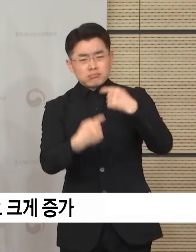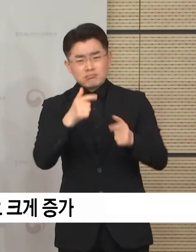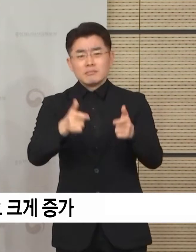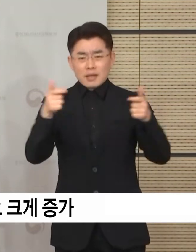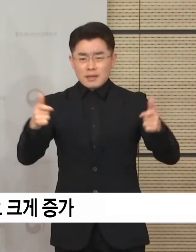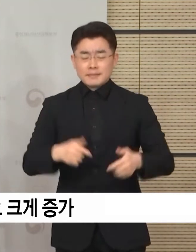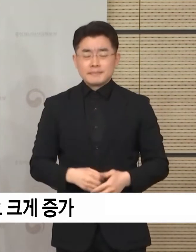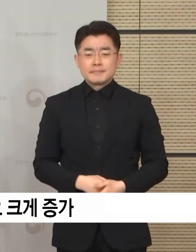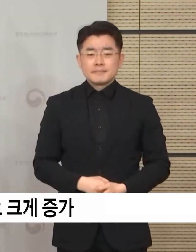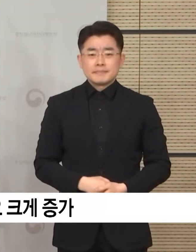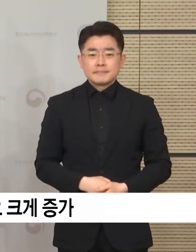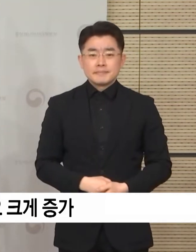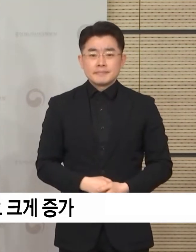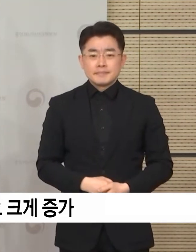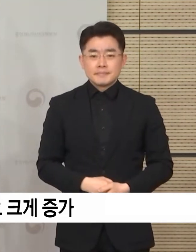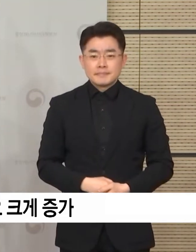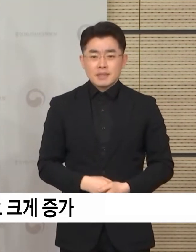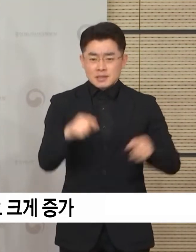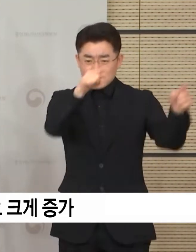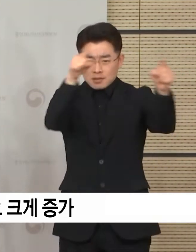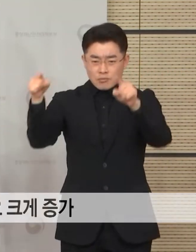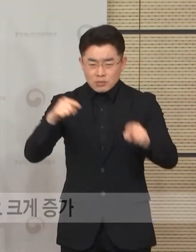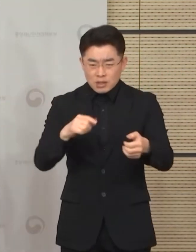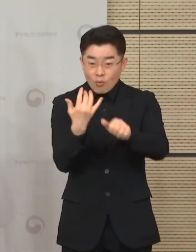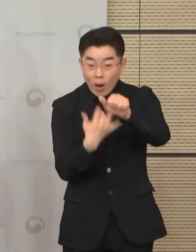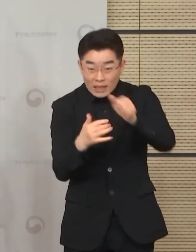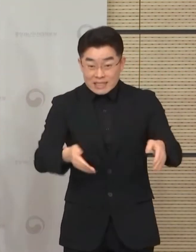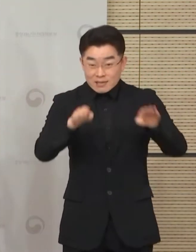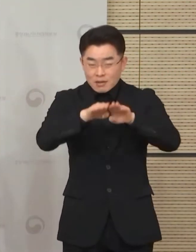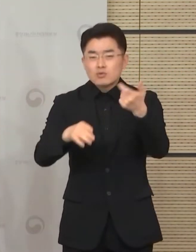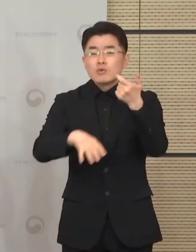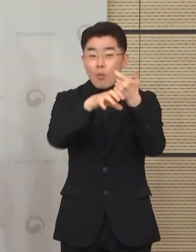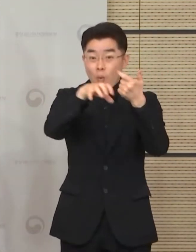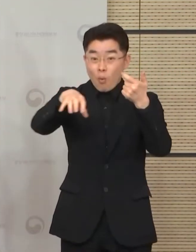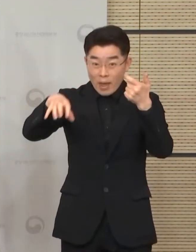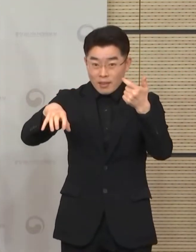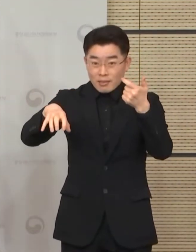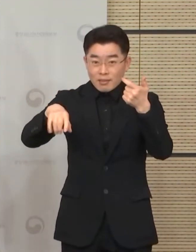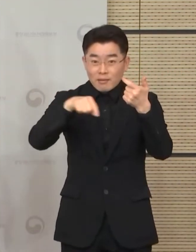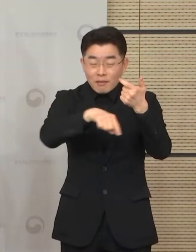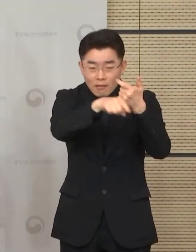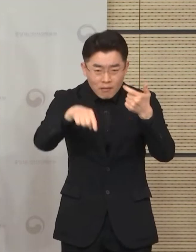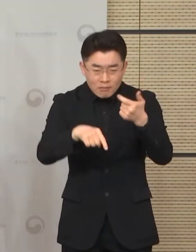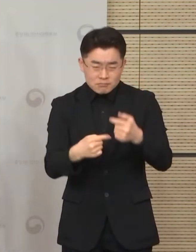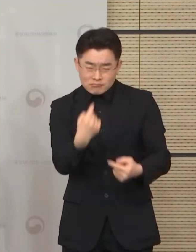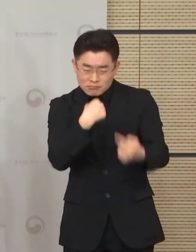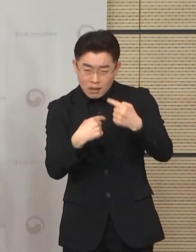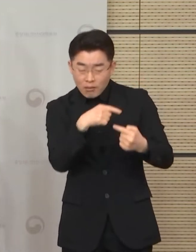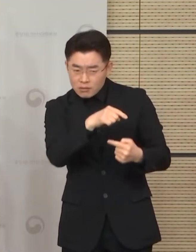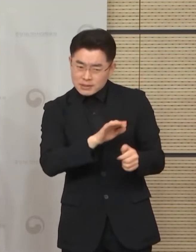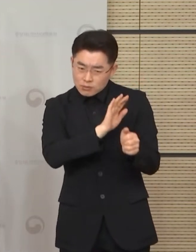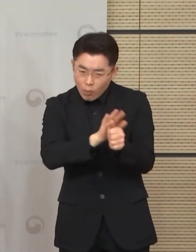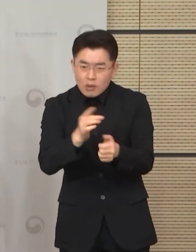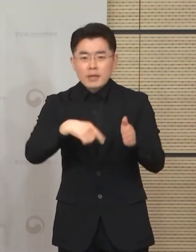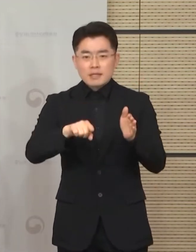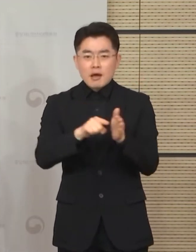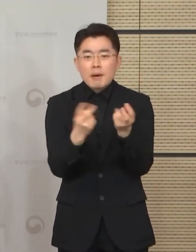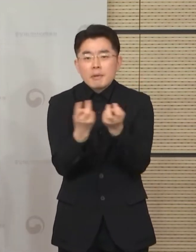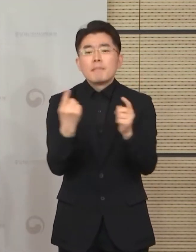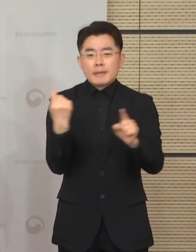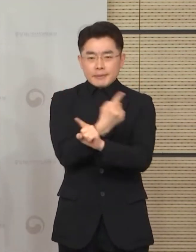있습니다 이에 전국 60개 의 화장 시설의 화장 능력을 높이기 위한 조치를 시행합니다